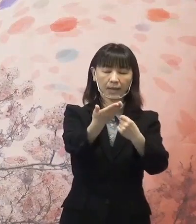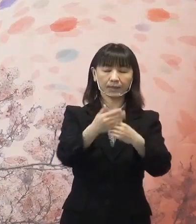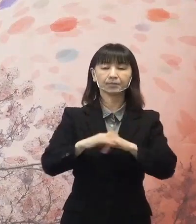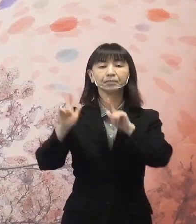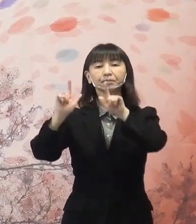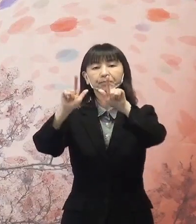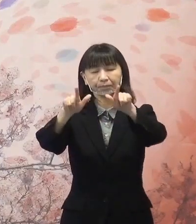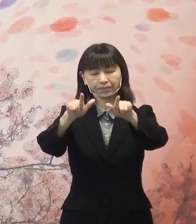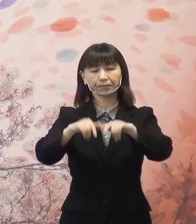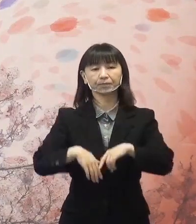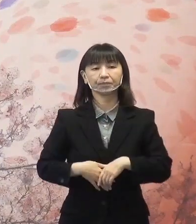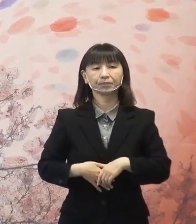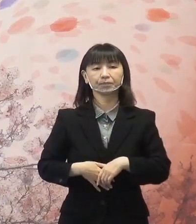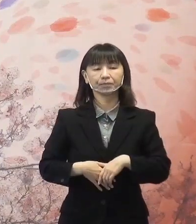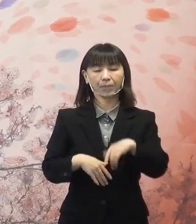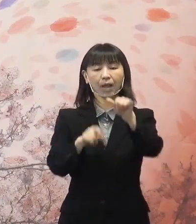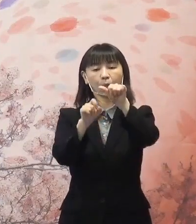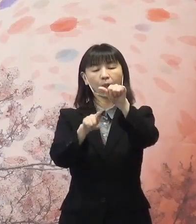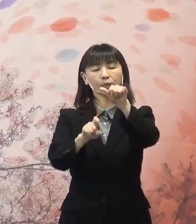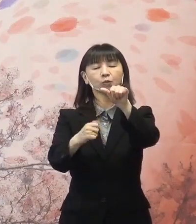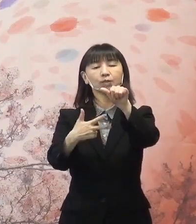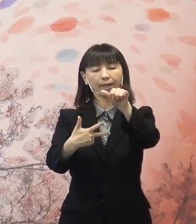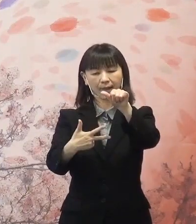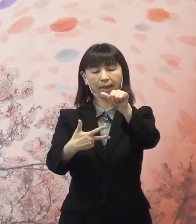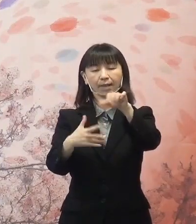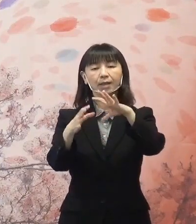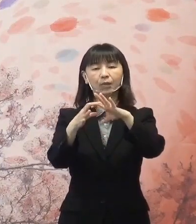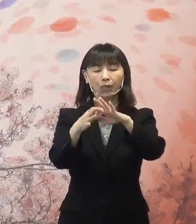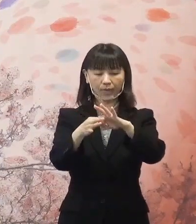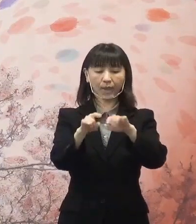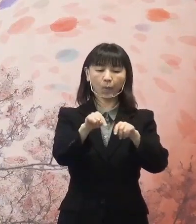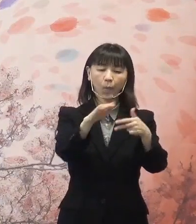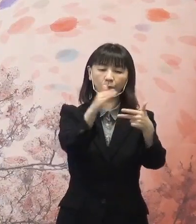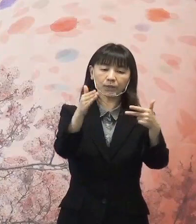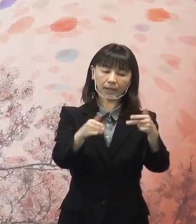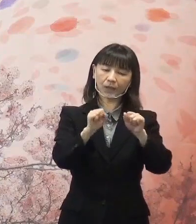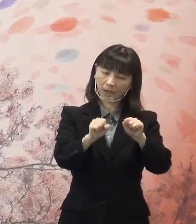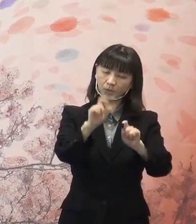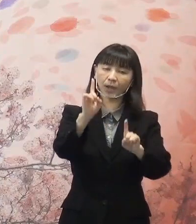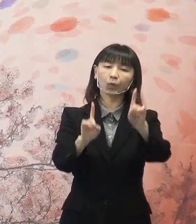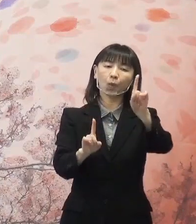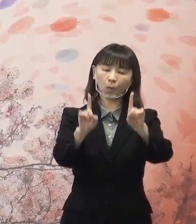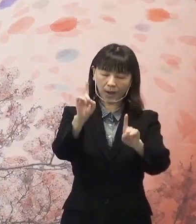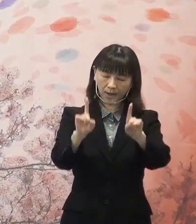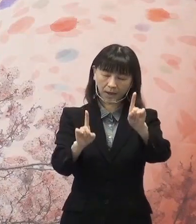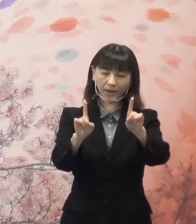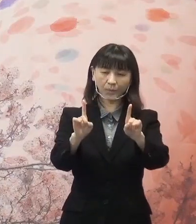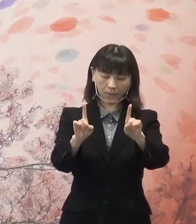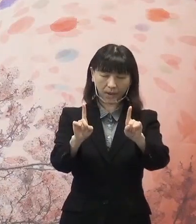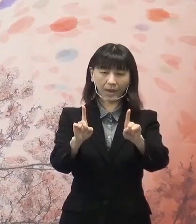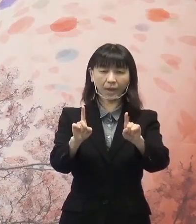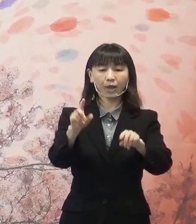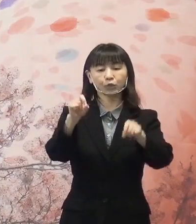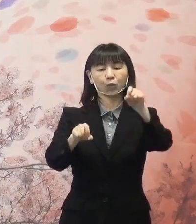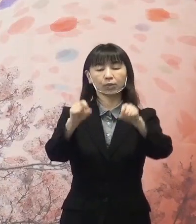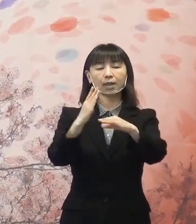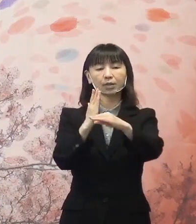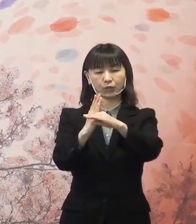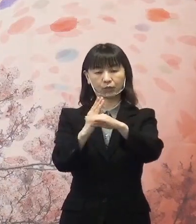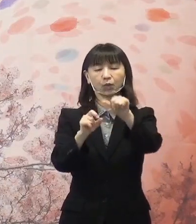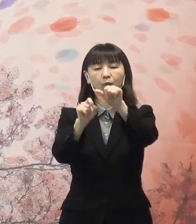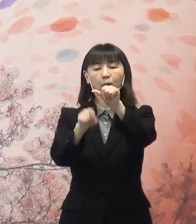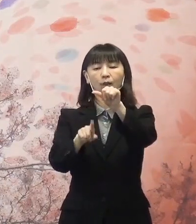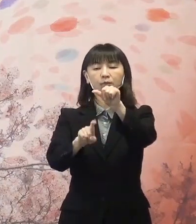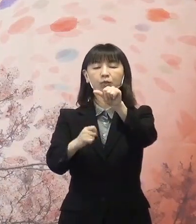月17日、まだ半月ほど日がありますので、当該施設がやるかどうかというのは、ちょっとまだ状況調整中です。5月17日